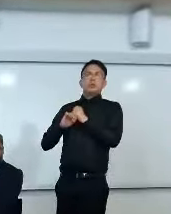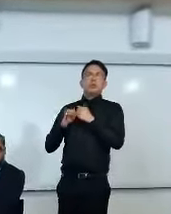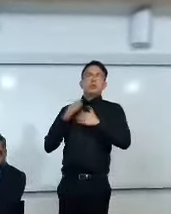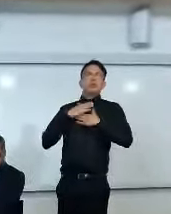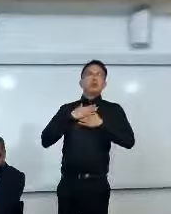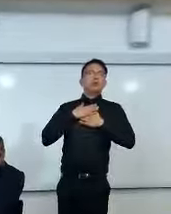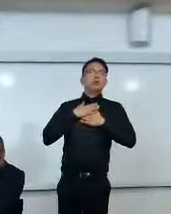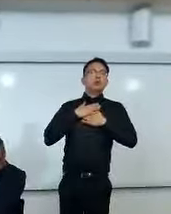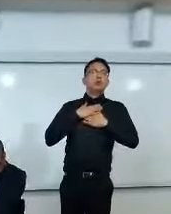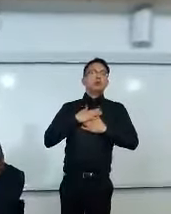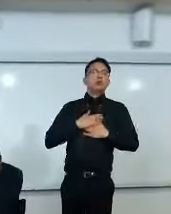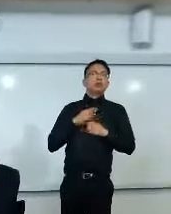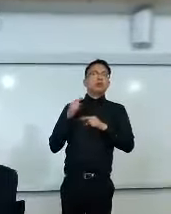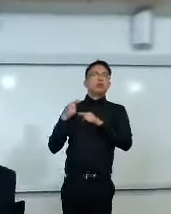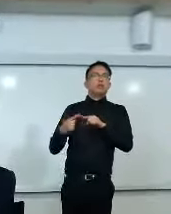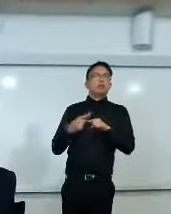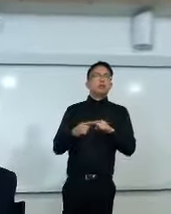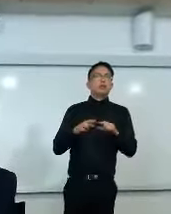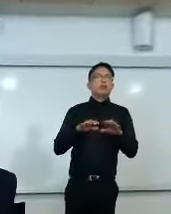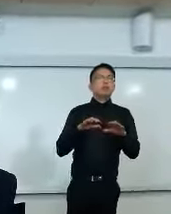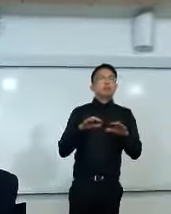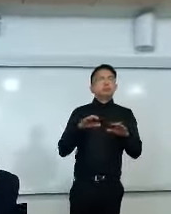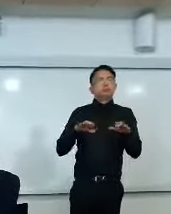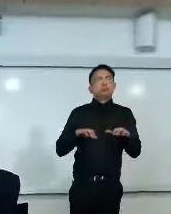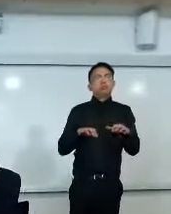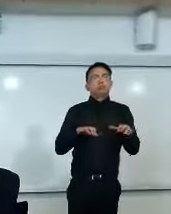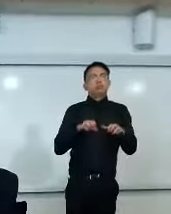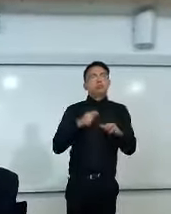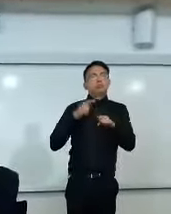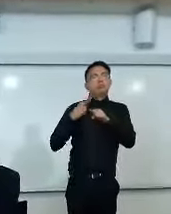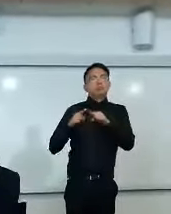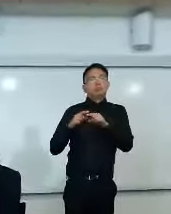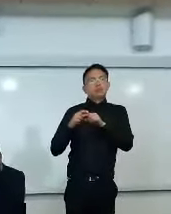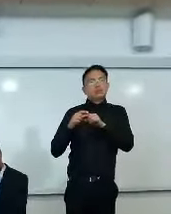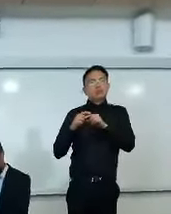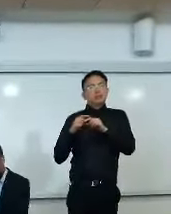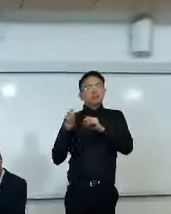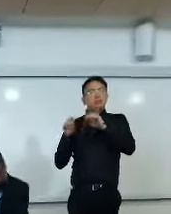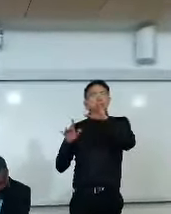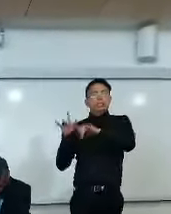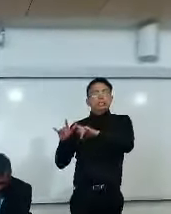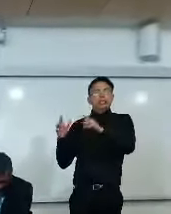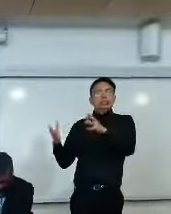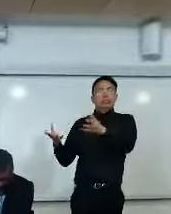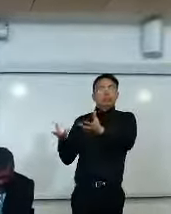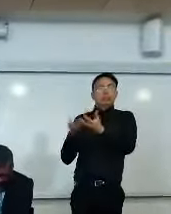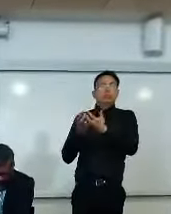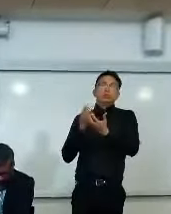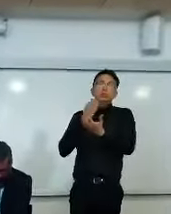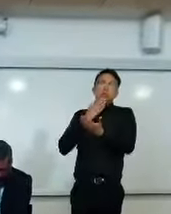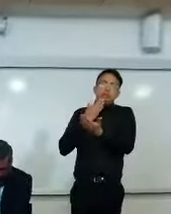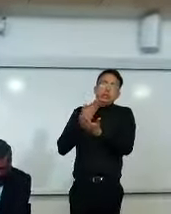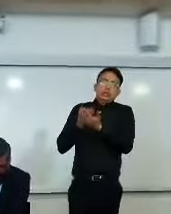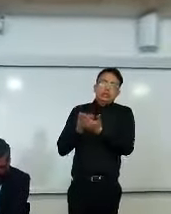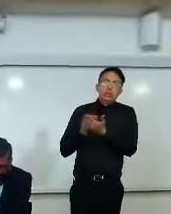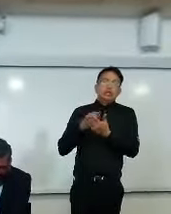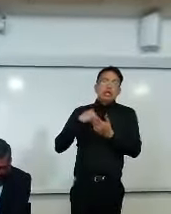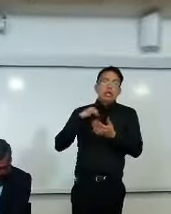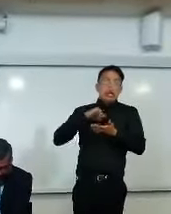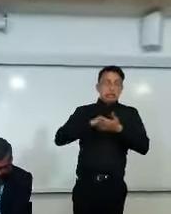las organizaciones como con los demás actores que hicieron parte de este proceso, y resaltamos que es un